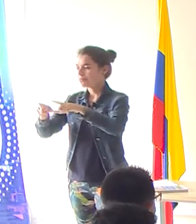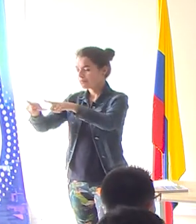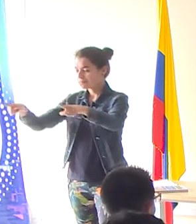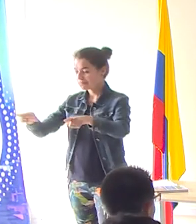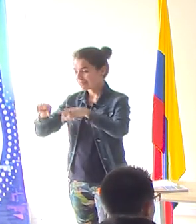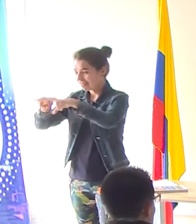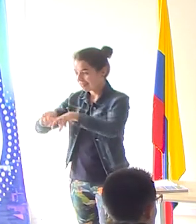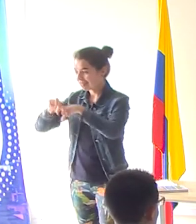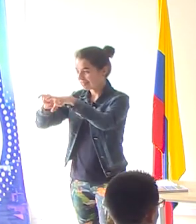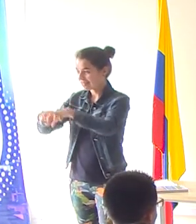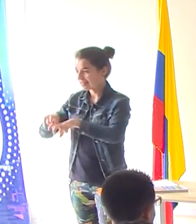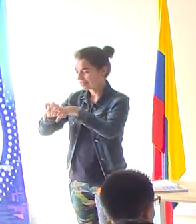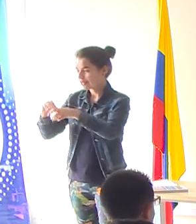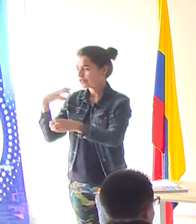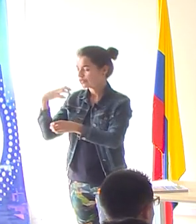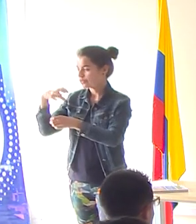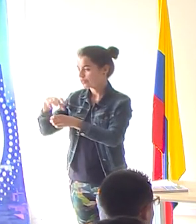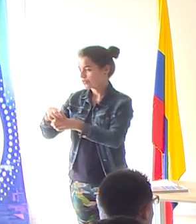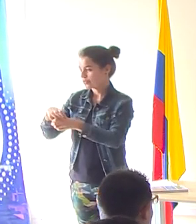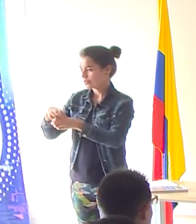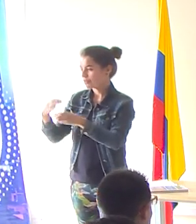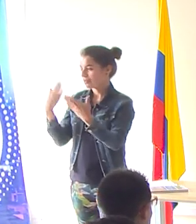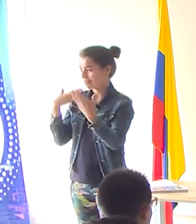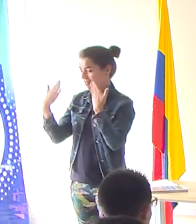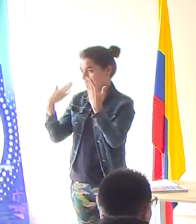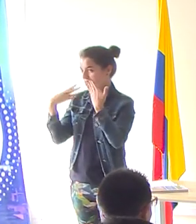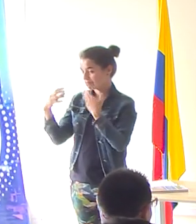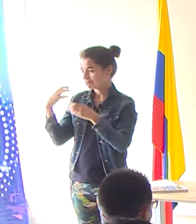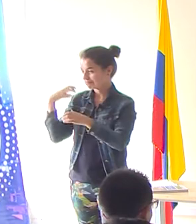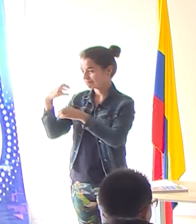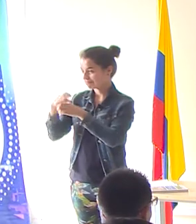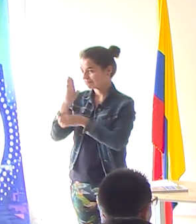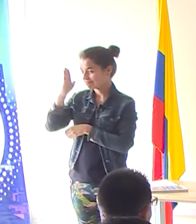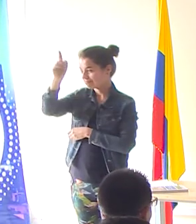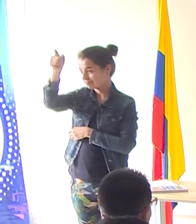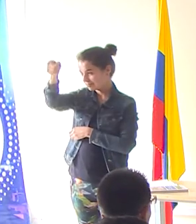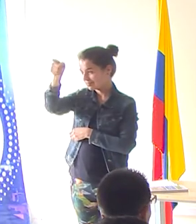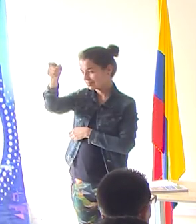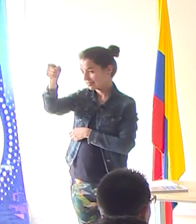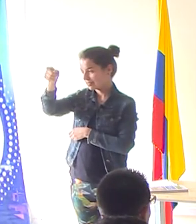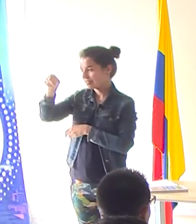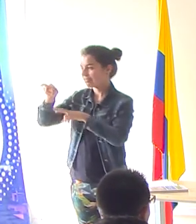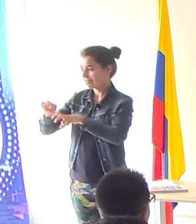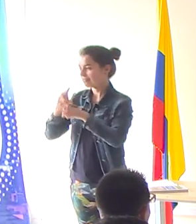de ciudad bolívar rural y para